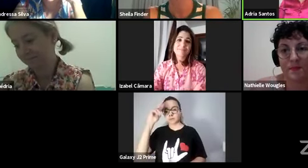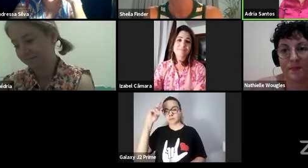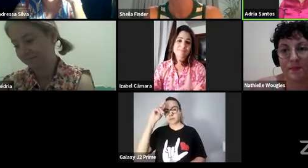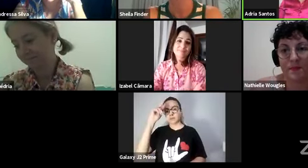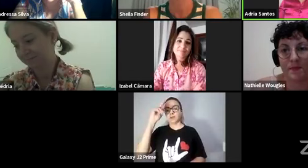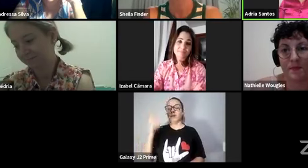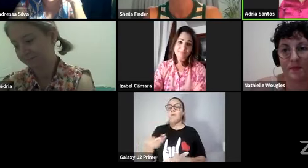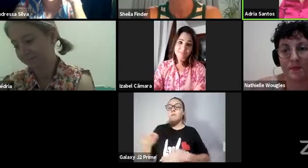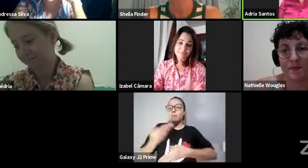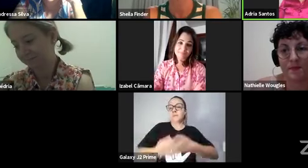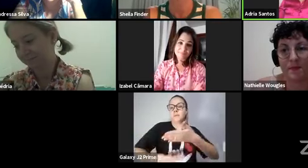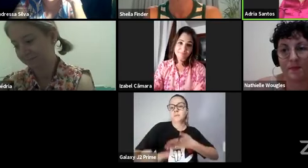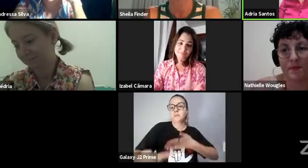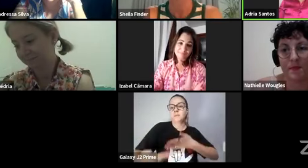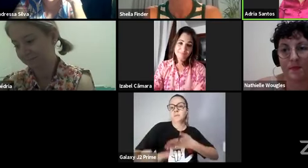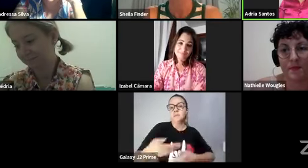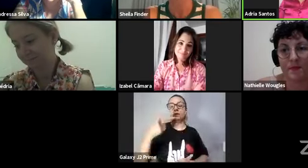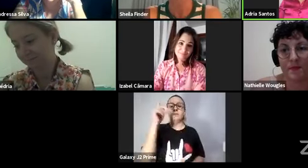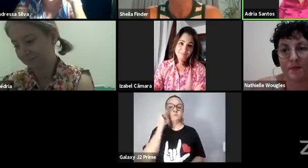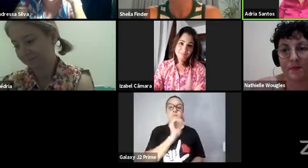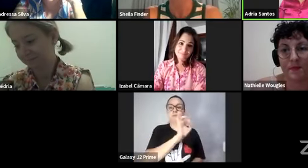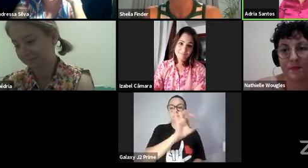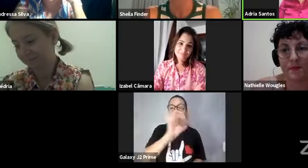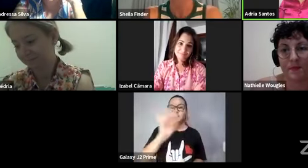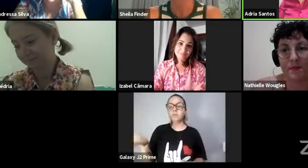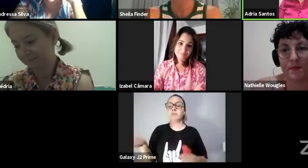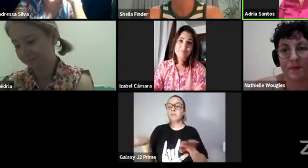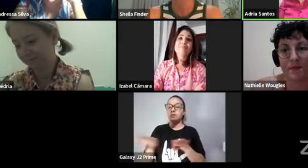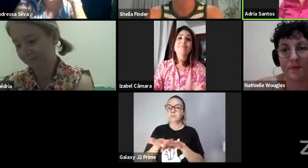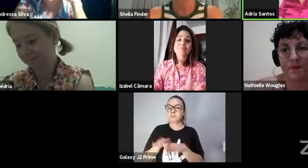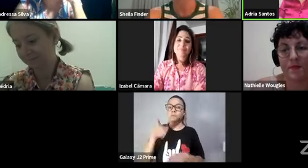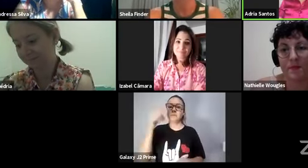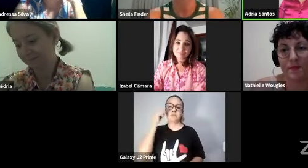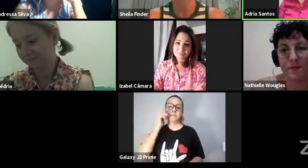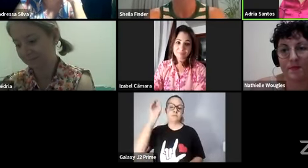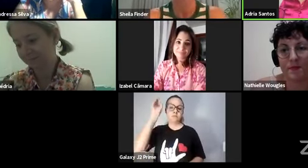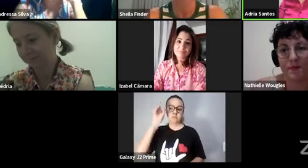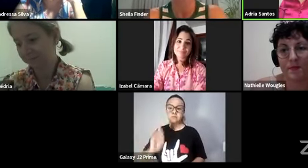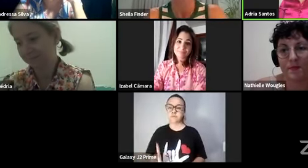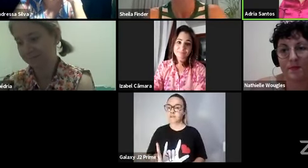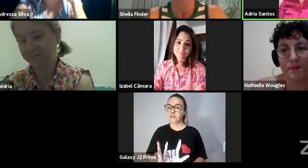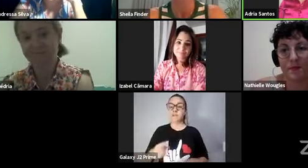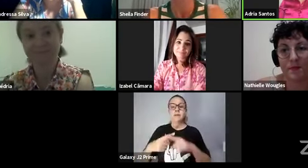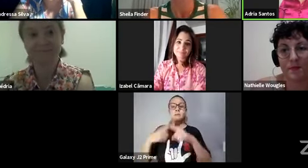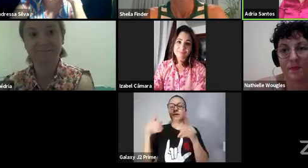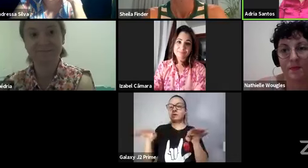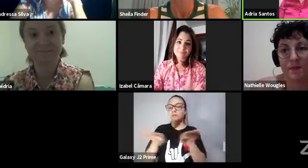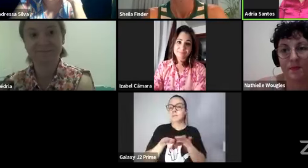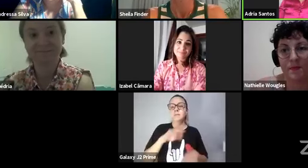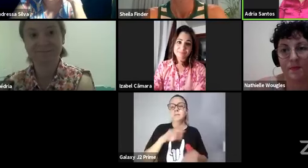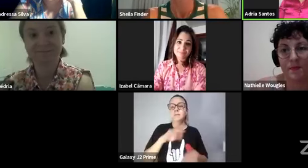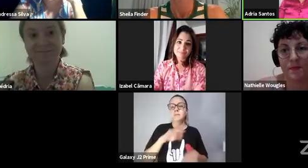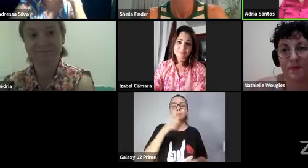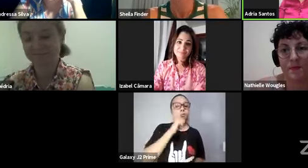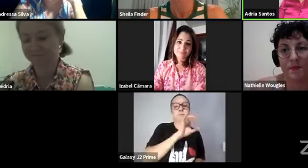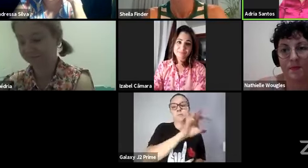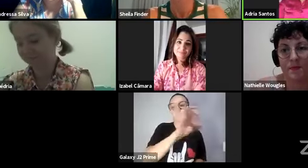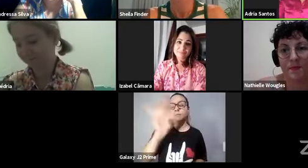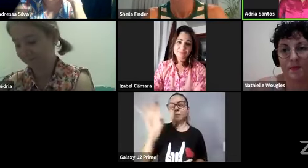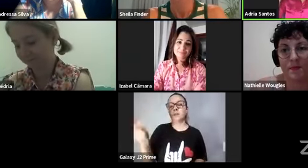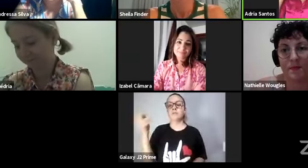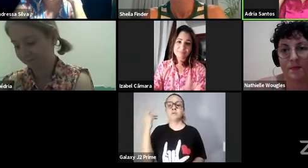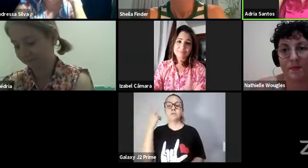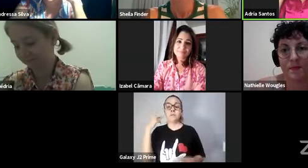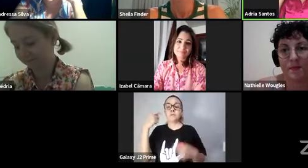com deficiência, mas para todas nós mulheres, né? Que nós podemos muito, basta